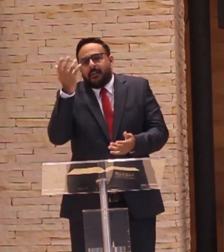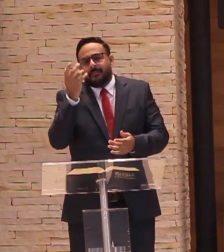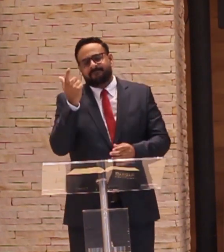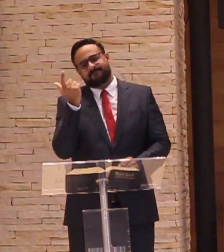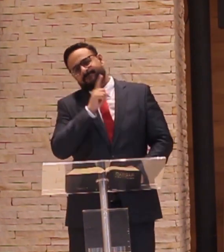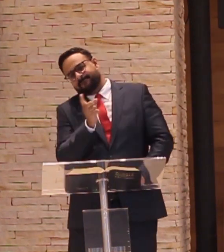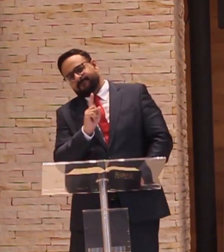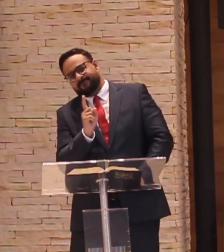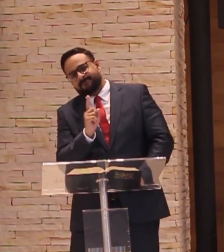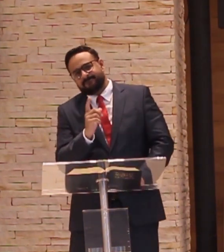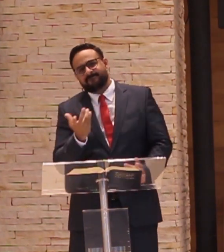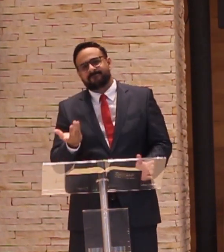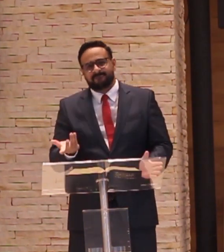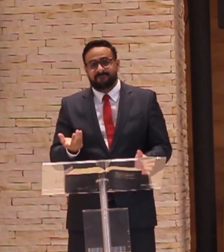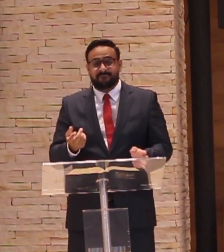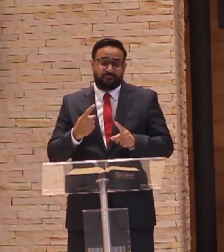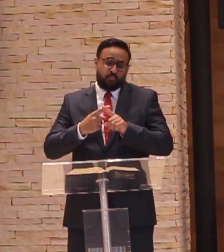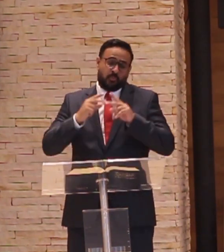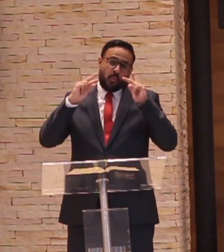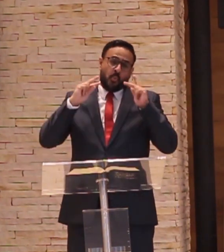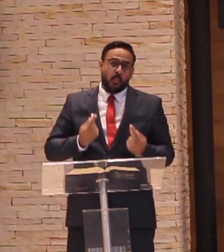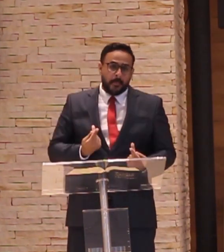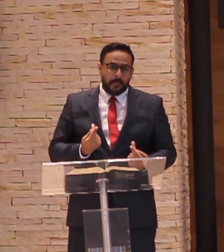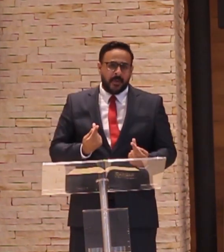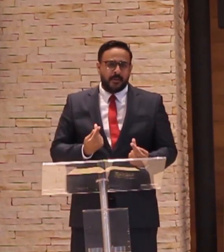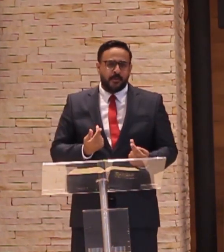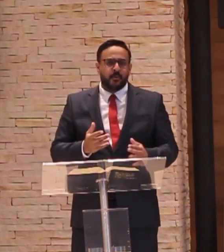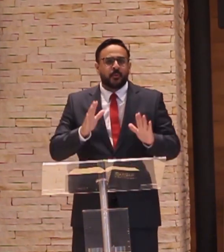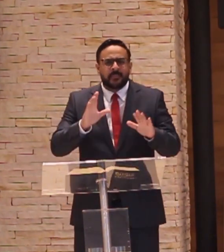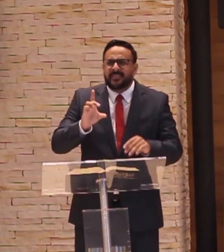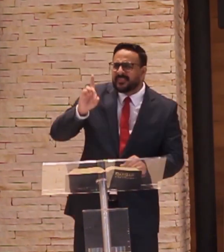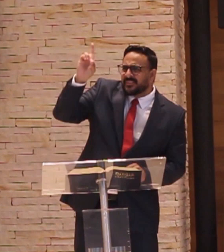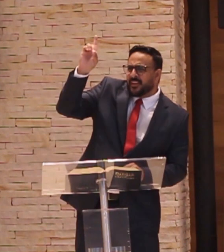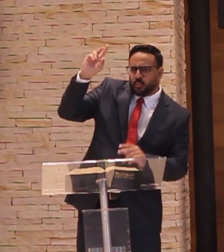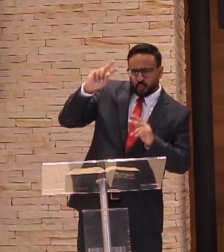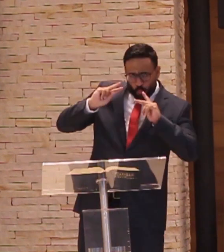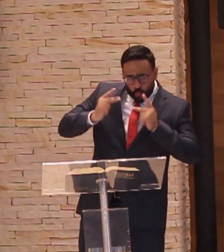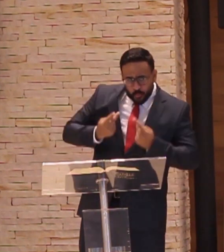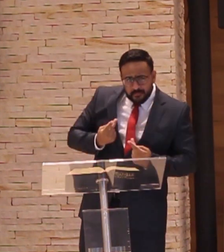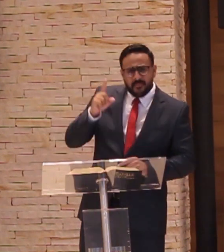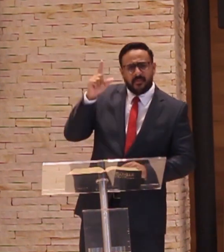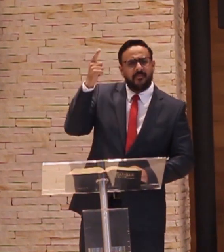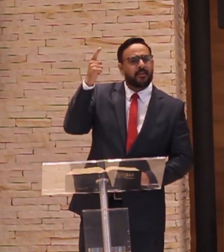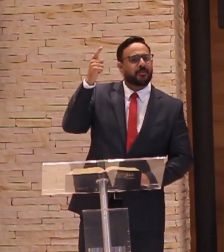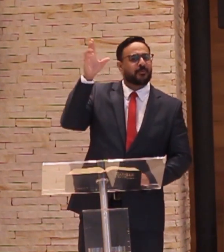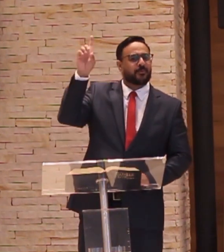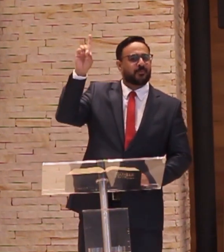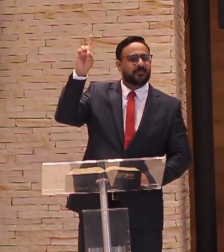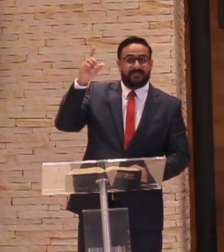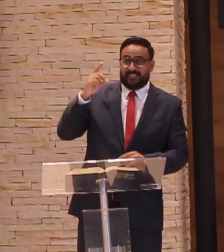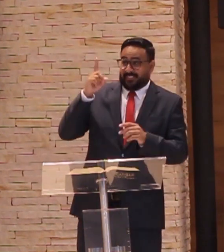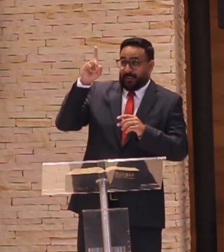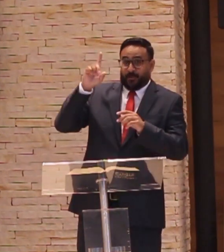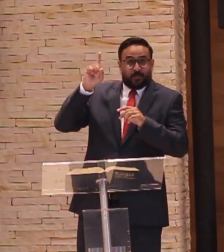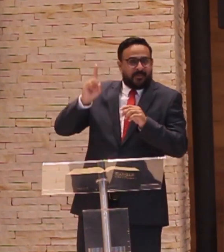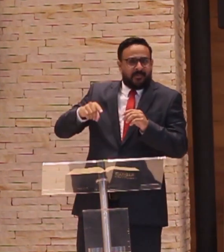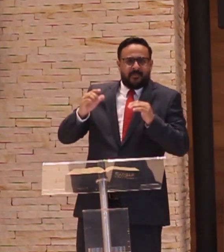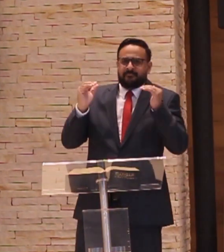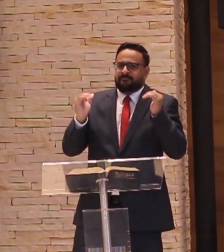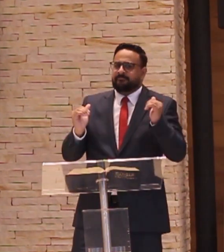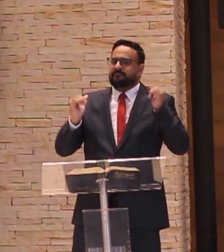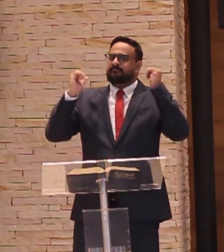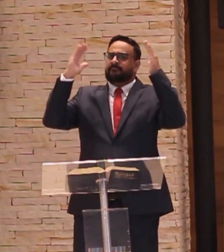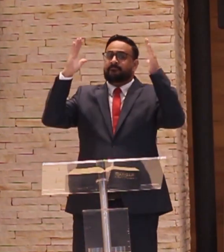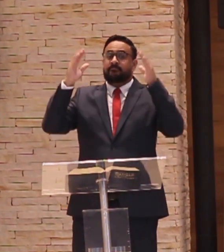de fazer, pode acontecer algum incidente que impede dessas pessoas fazerem tal ação ou realizarem tal